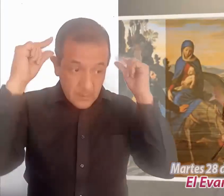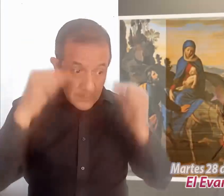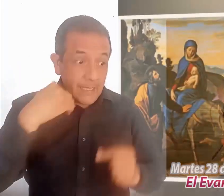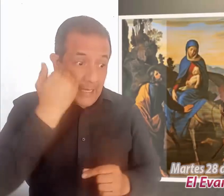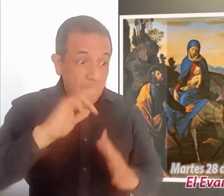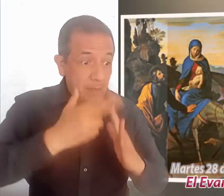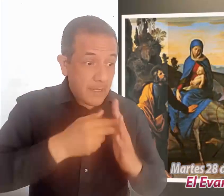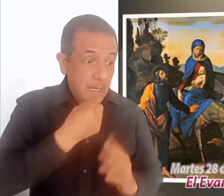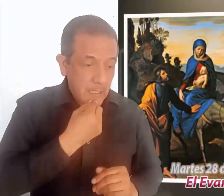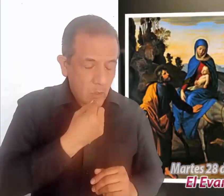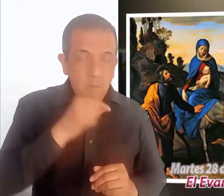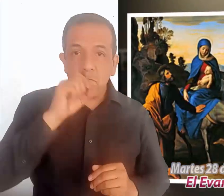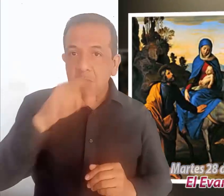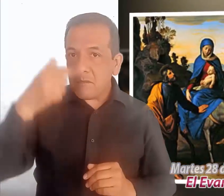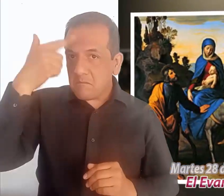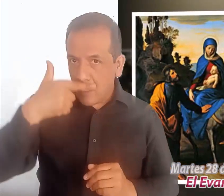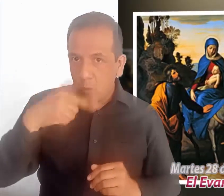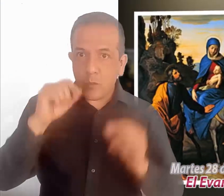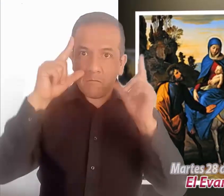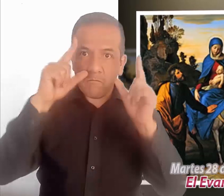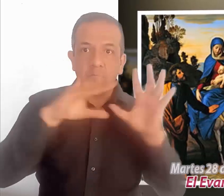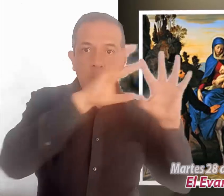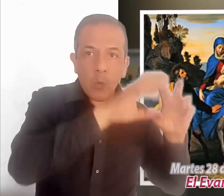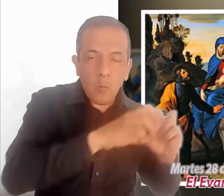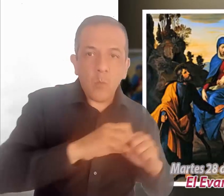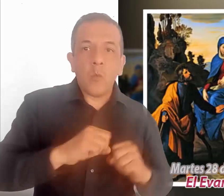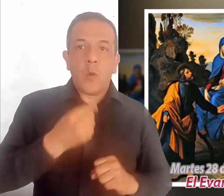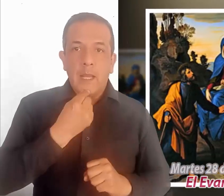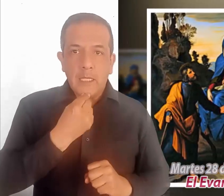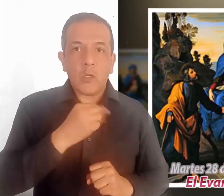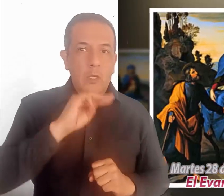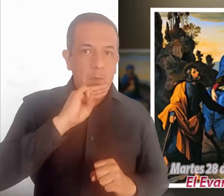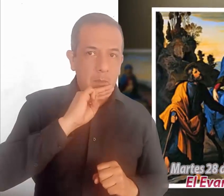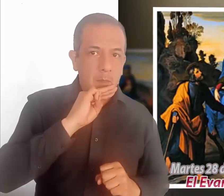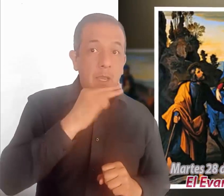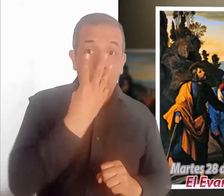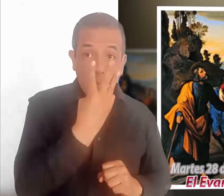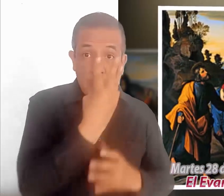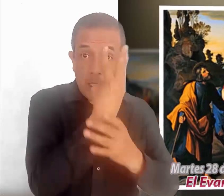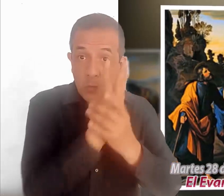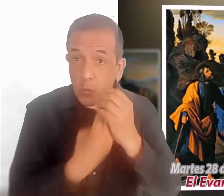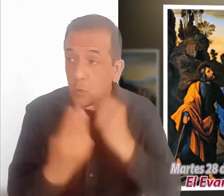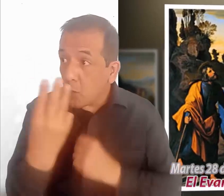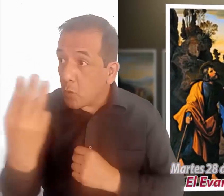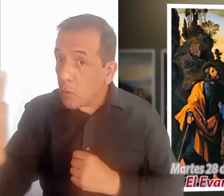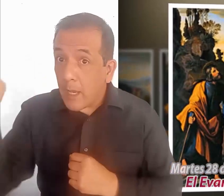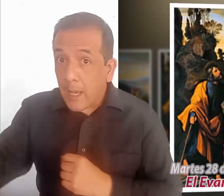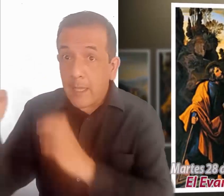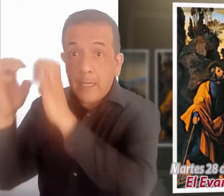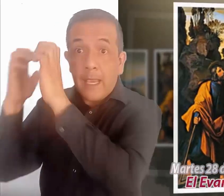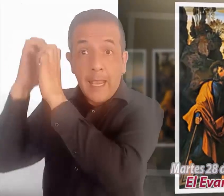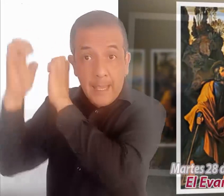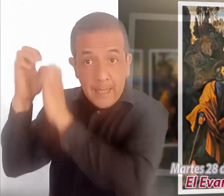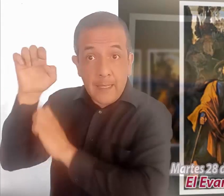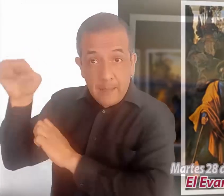se levantó y esa misma noche tomó al niño y a su madre y partió para Egipto, donde permaneció hasta la muerte